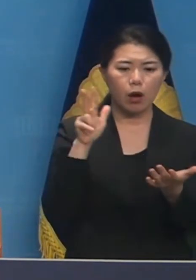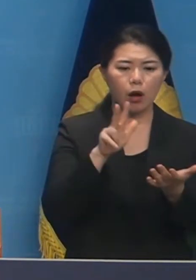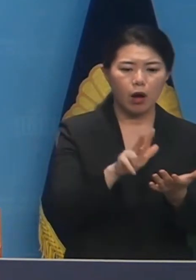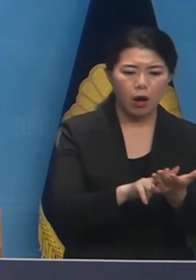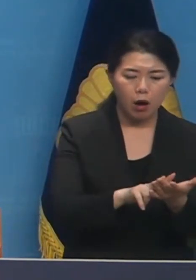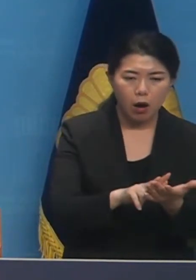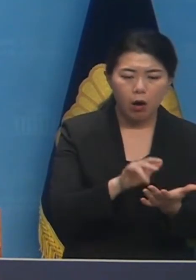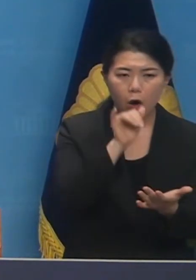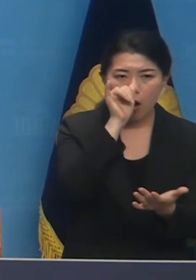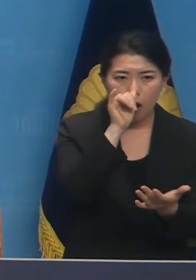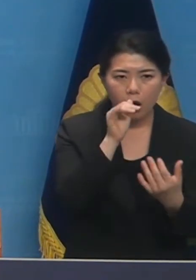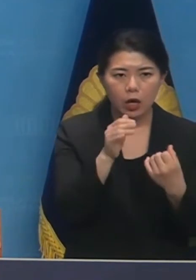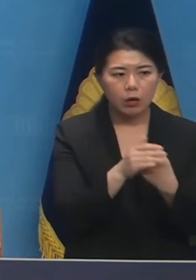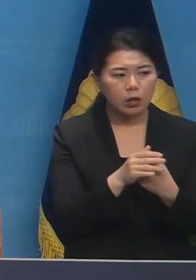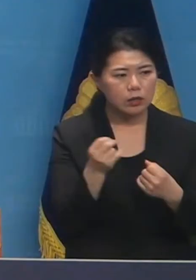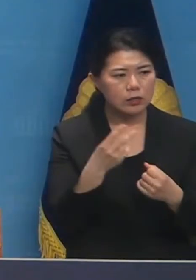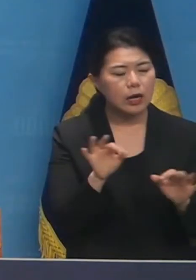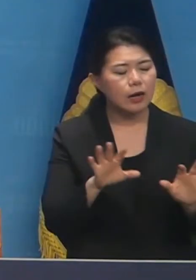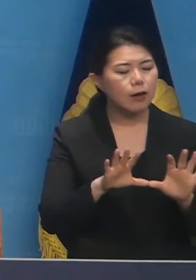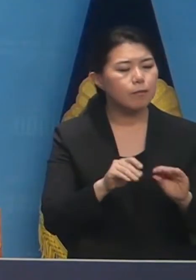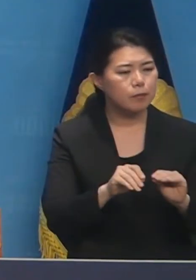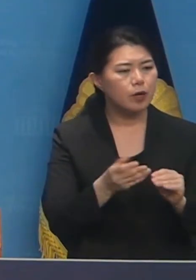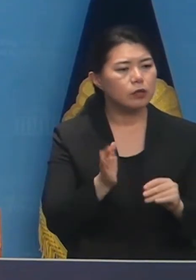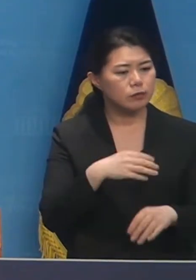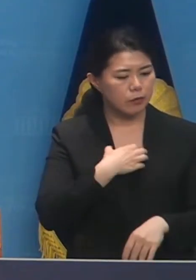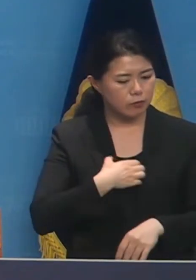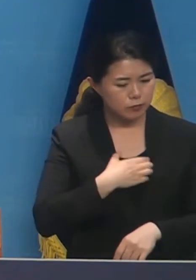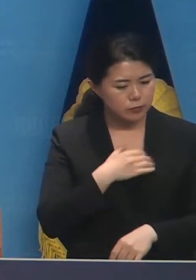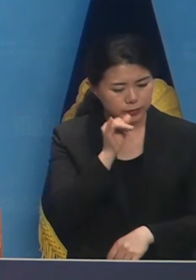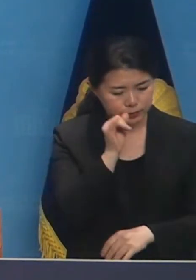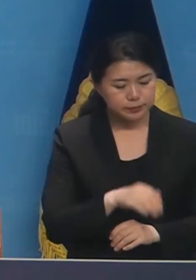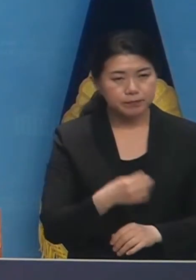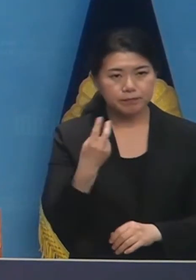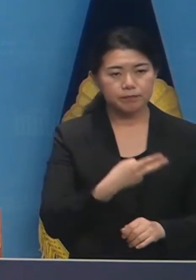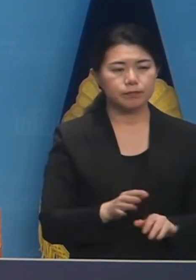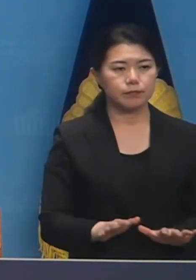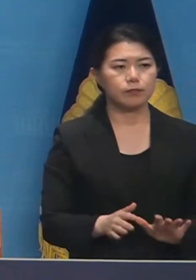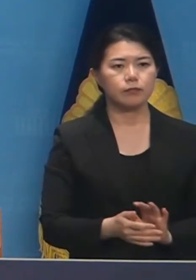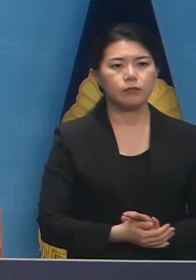시도가 있다가 잠시 처리됐지만 우려하고 있고, 이번에